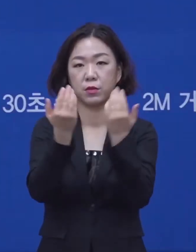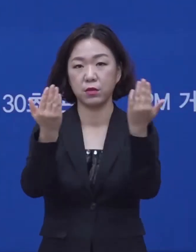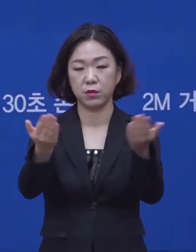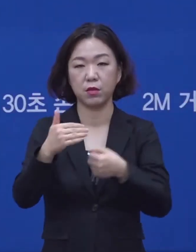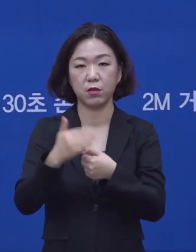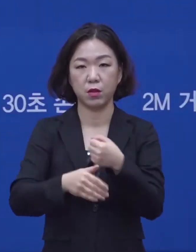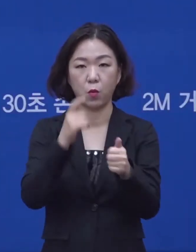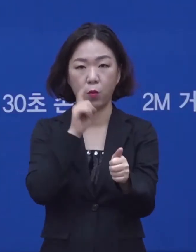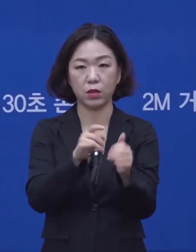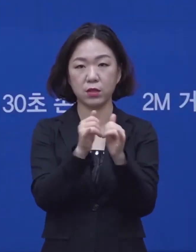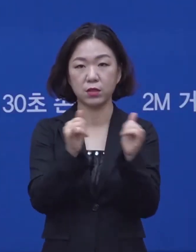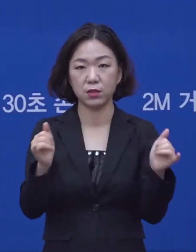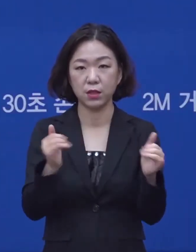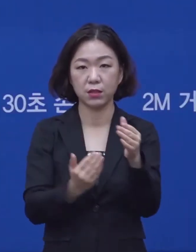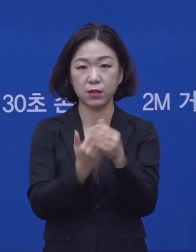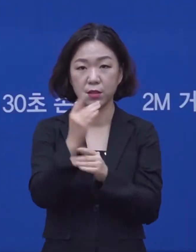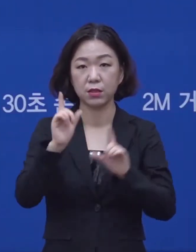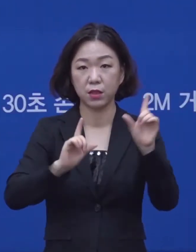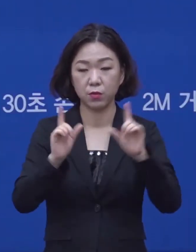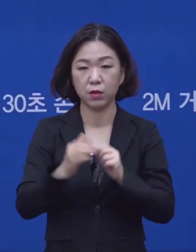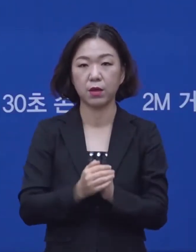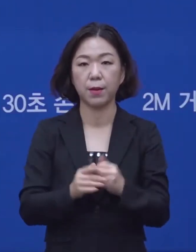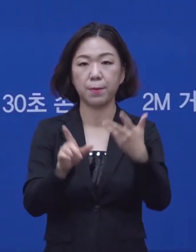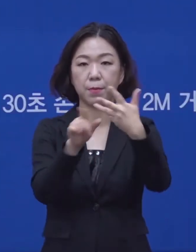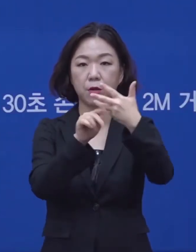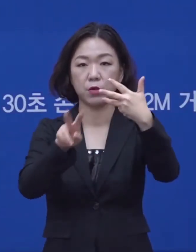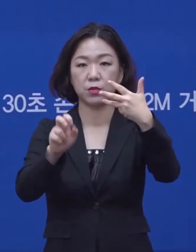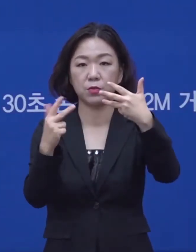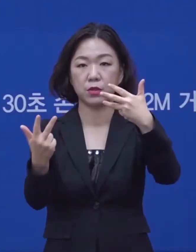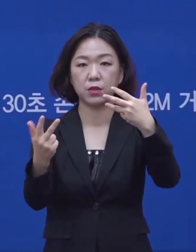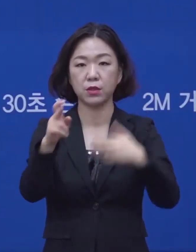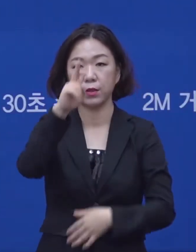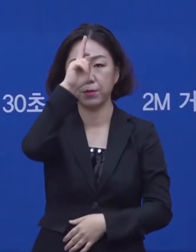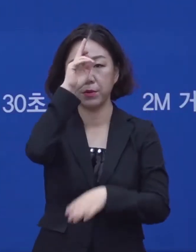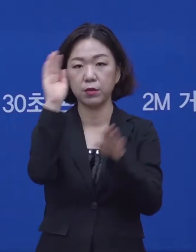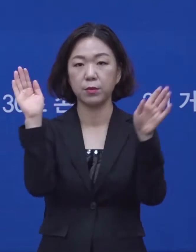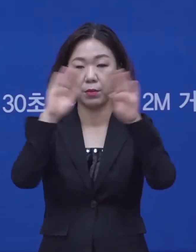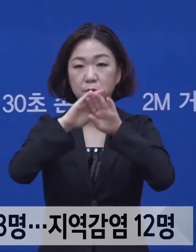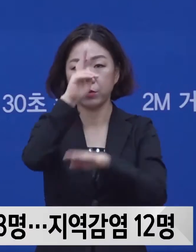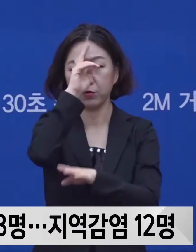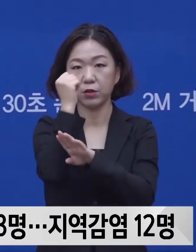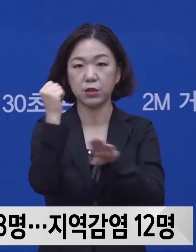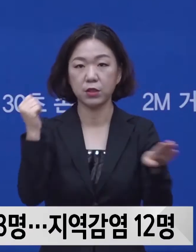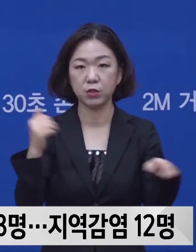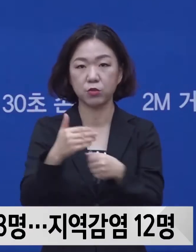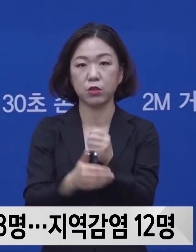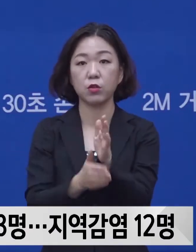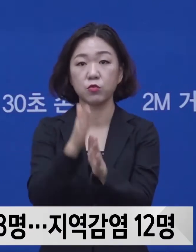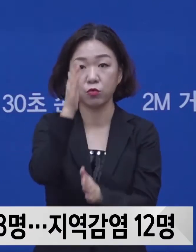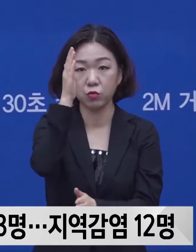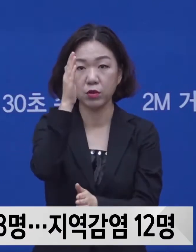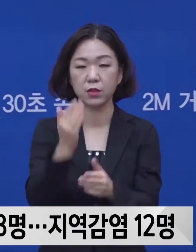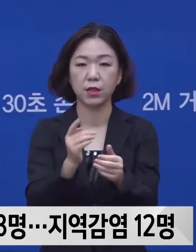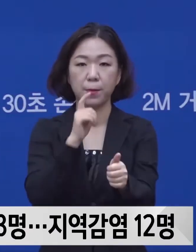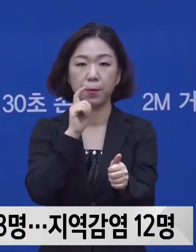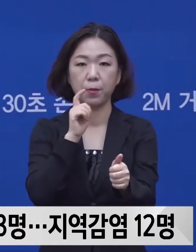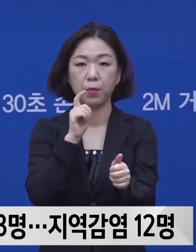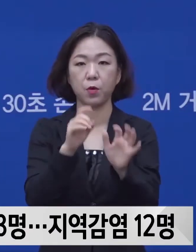대구시 확진 환자 발생 현황입니다. 8월 27일 오전 0시 기준 대구시에서 발생한